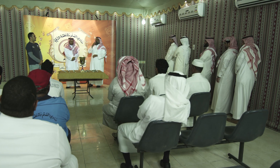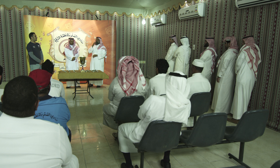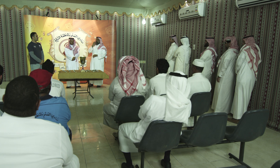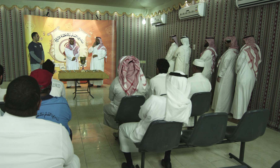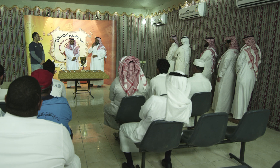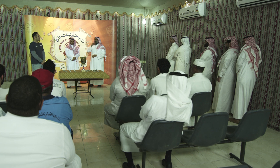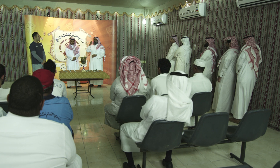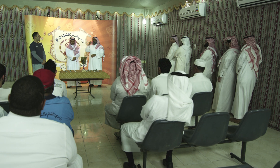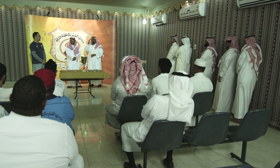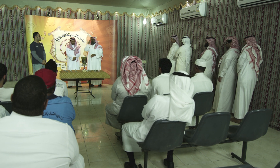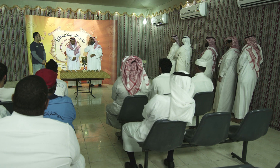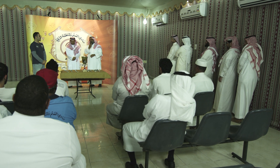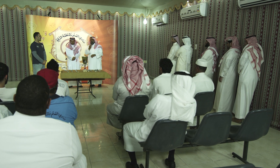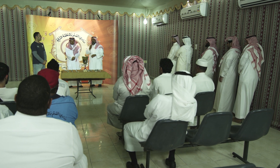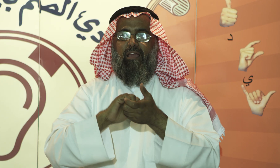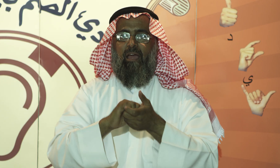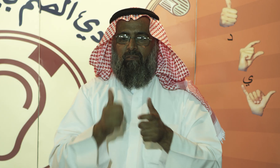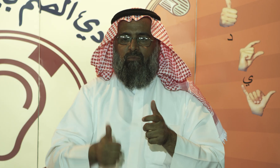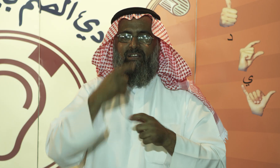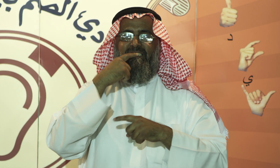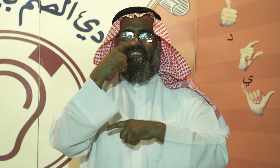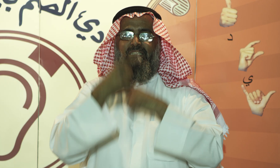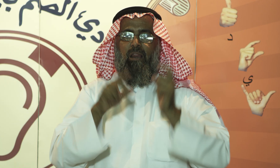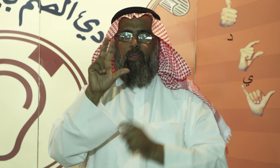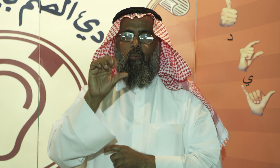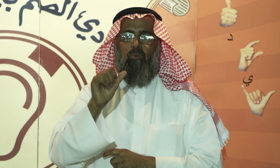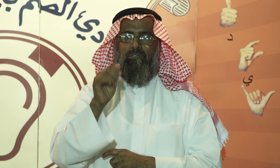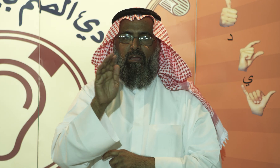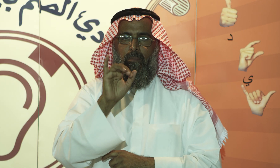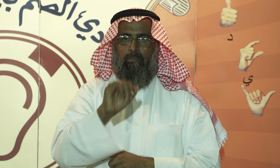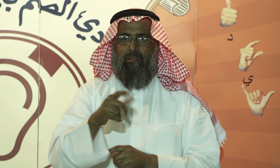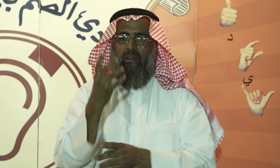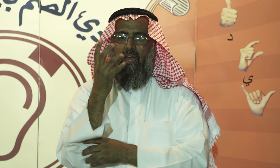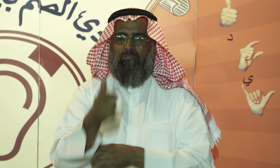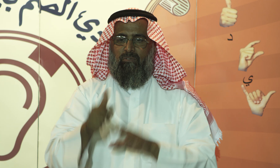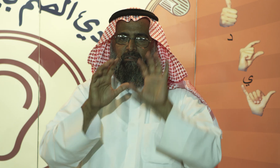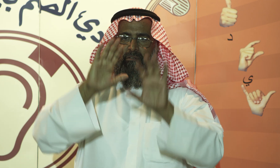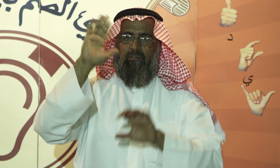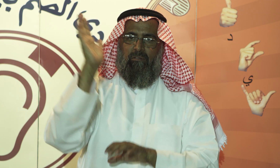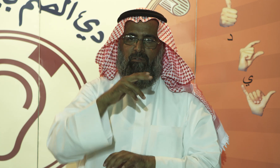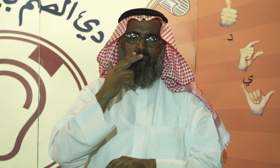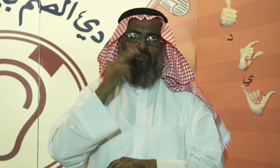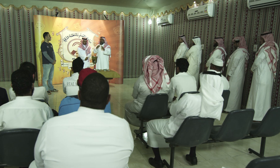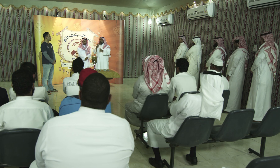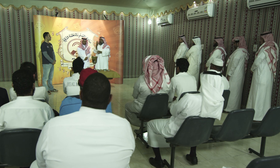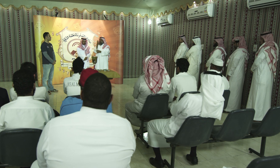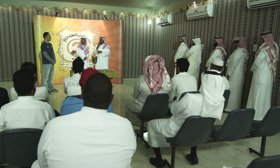والصلاة والسلام على رسول الله. نحتفل اليوم بنهاية بطولة المملكة لكرة الطائرة وفوز نادي